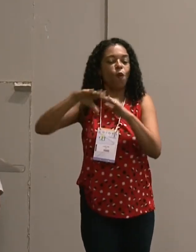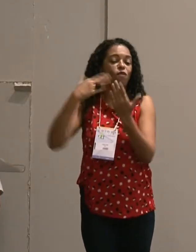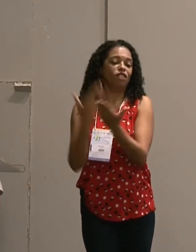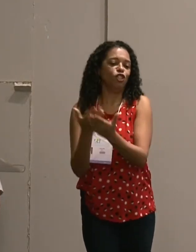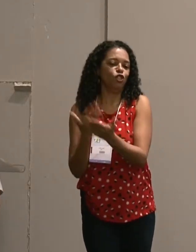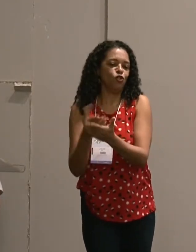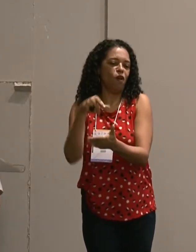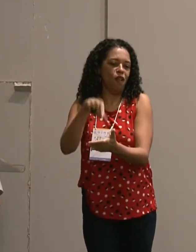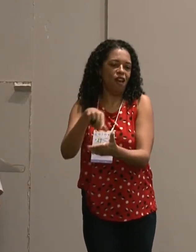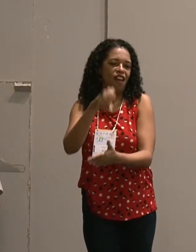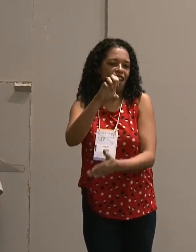sobre a educação